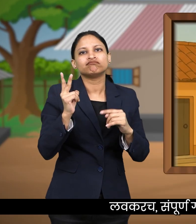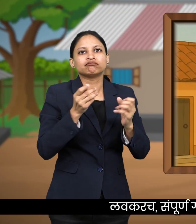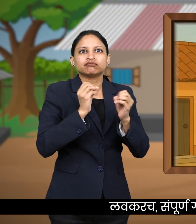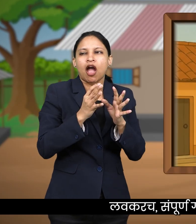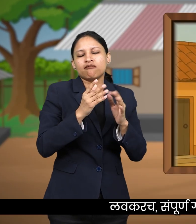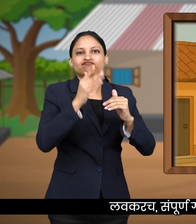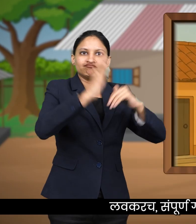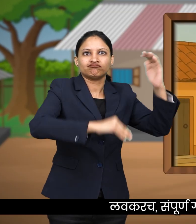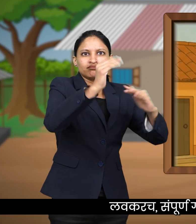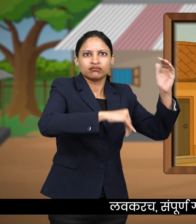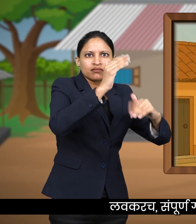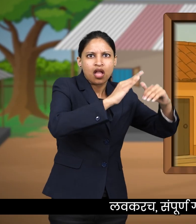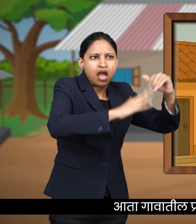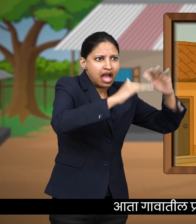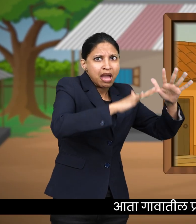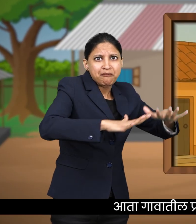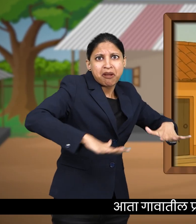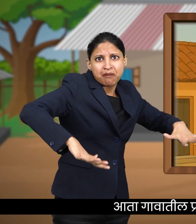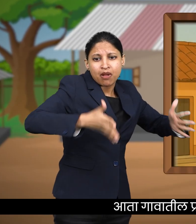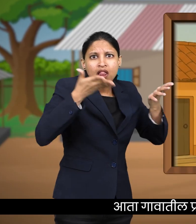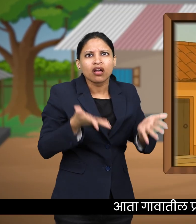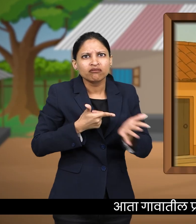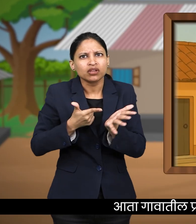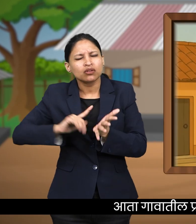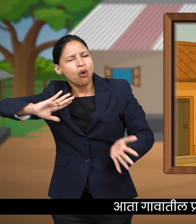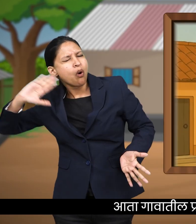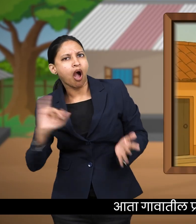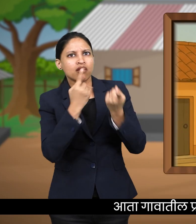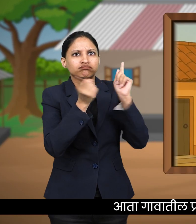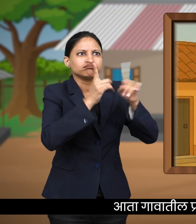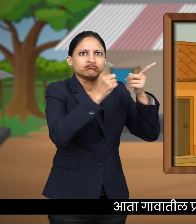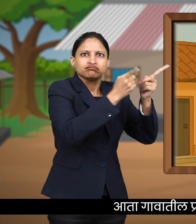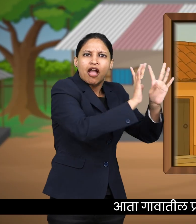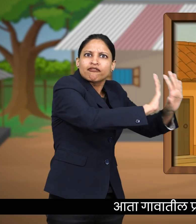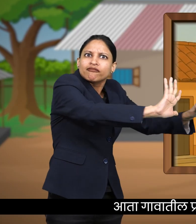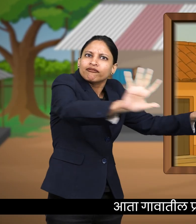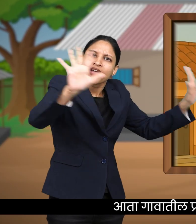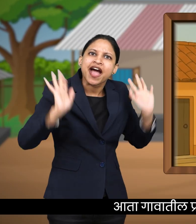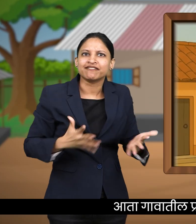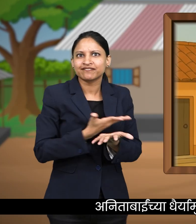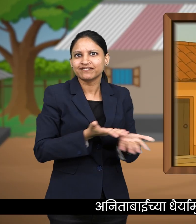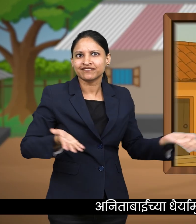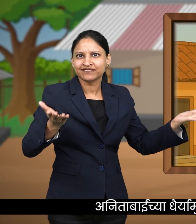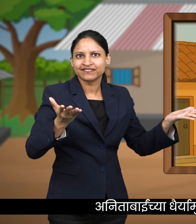त्यांचे अनुकरण केले. आता गावातील प्रत्येक घरात शौचालय आहे.